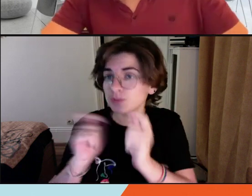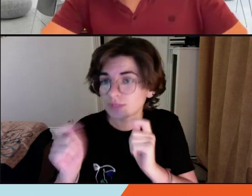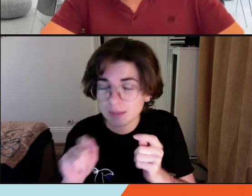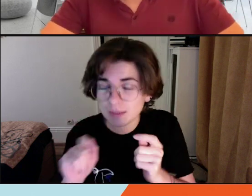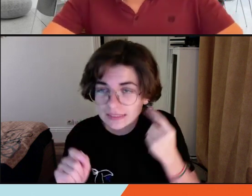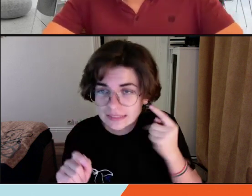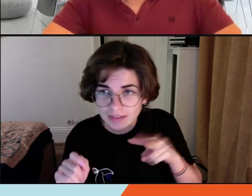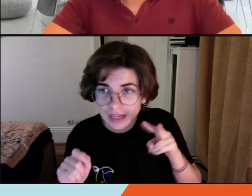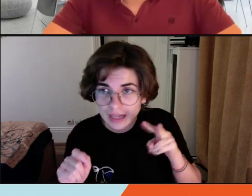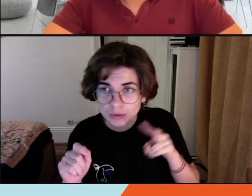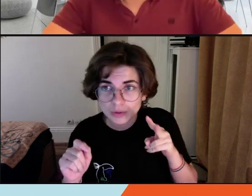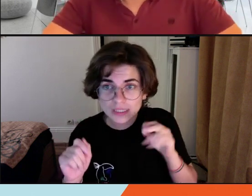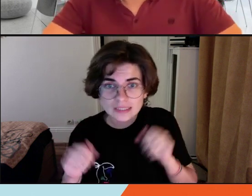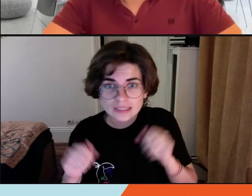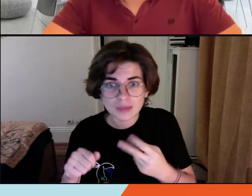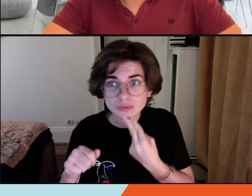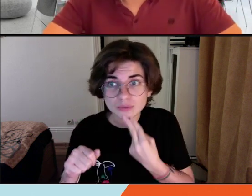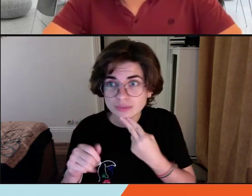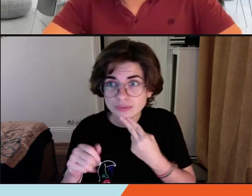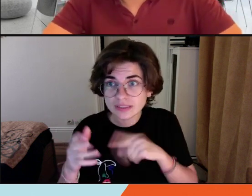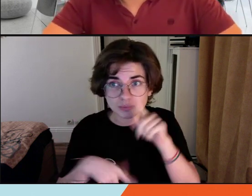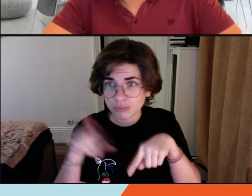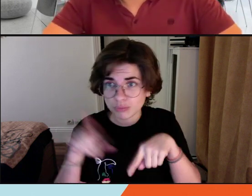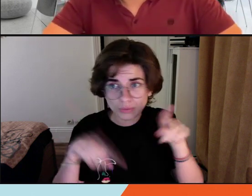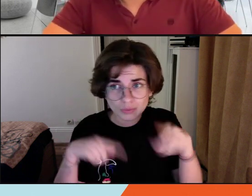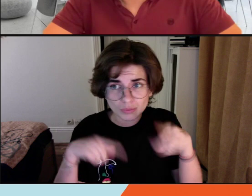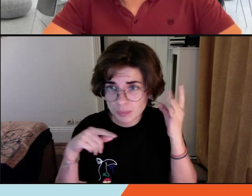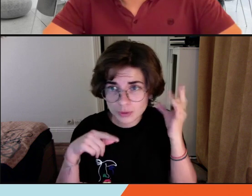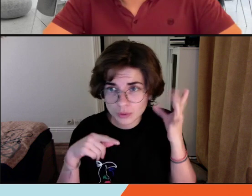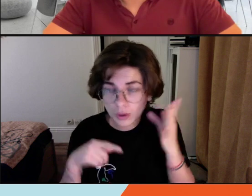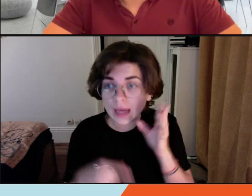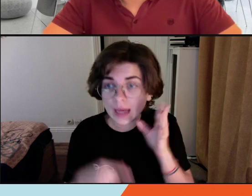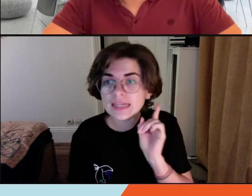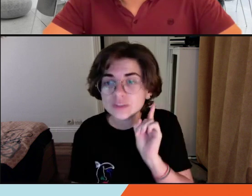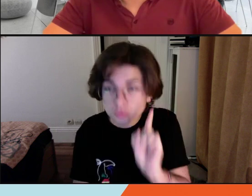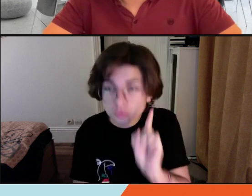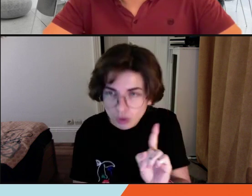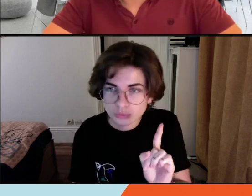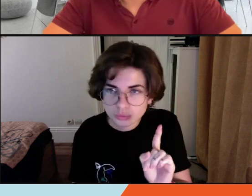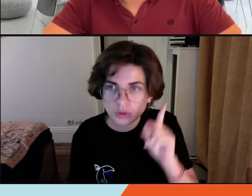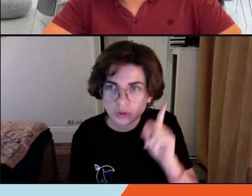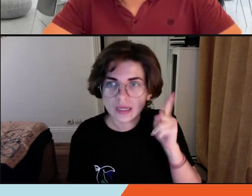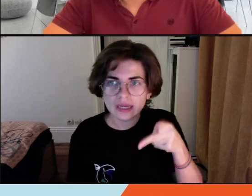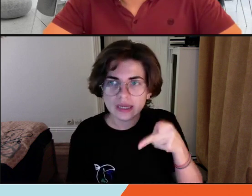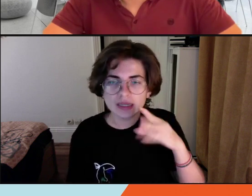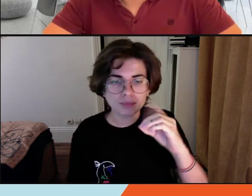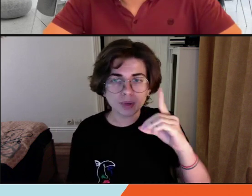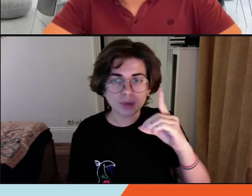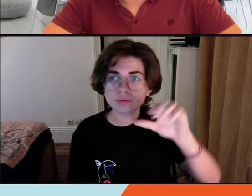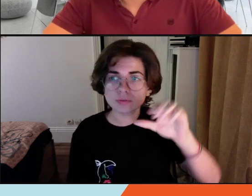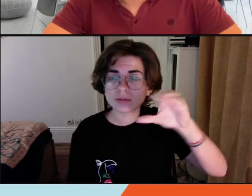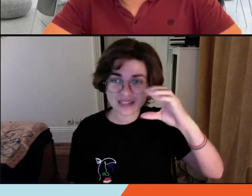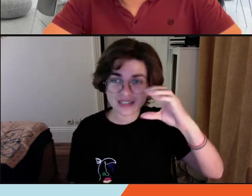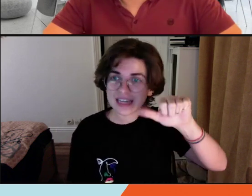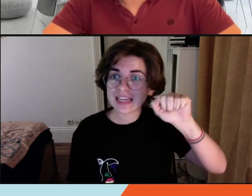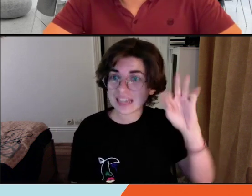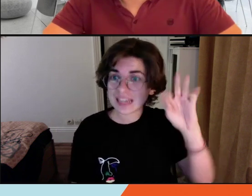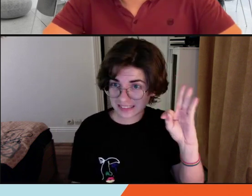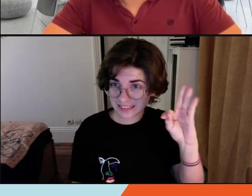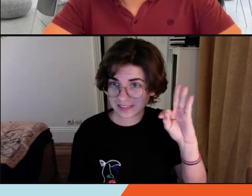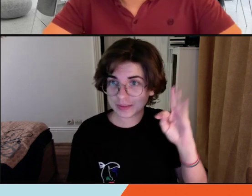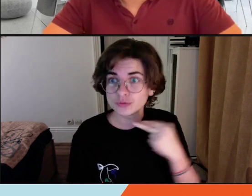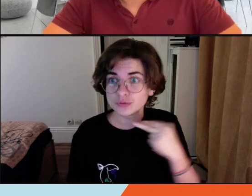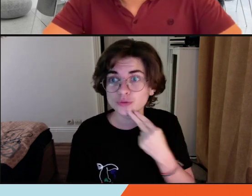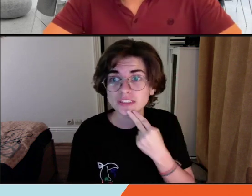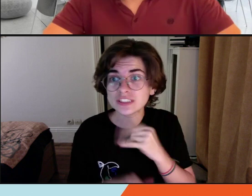c'est vrai que ça peut être utile pour n'importe quoi. Et surtout, les podcasts que